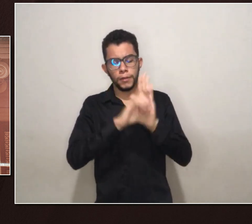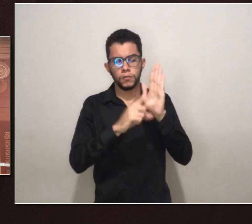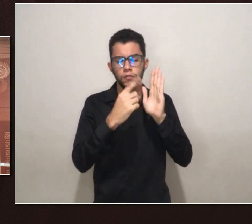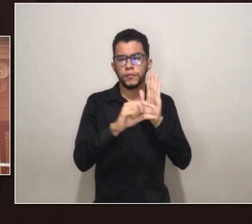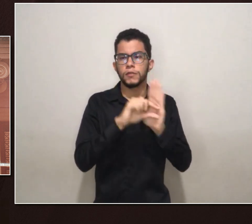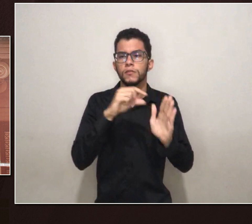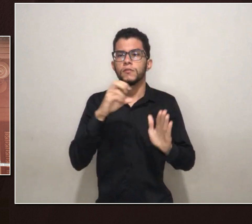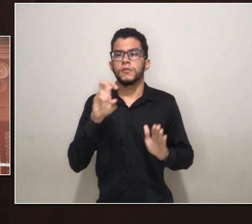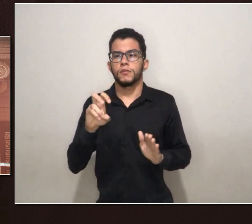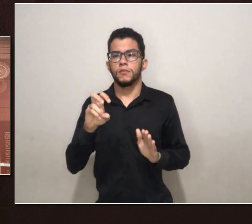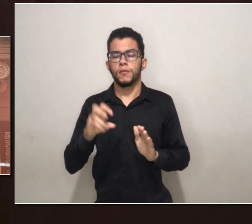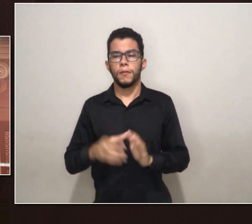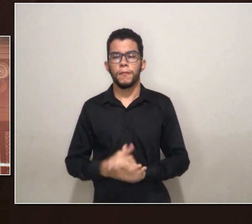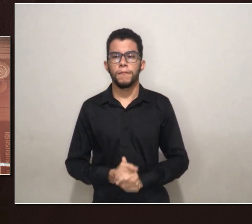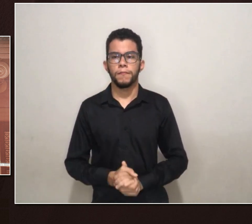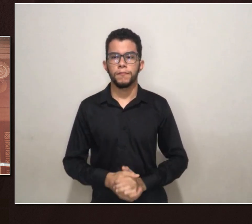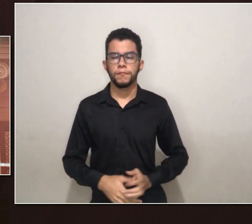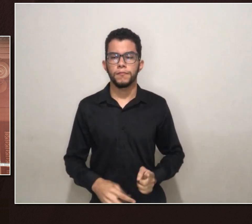Ora,